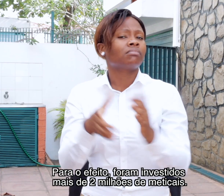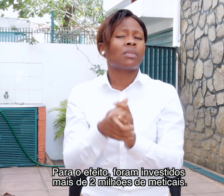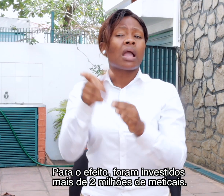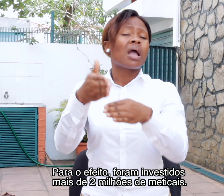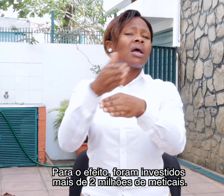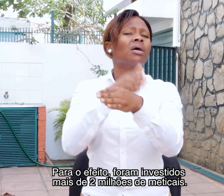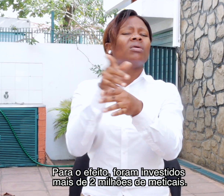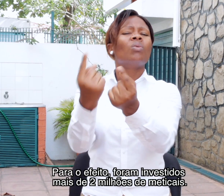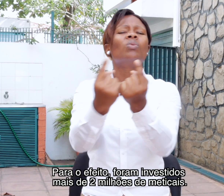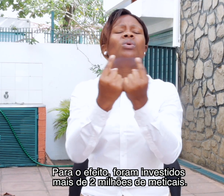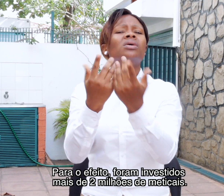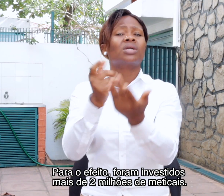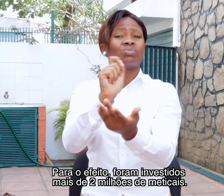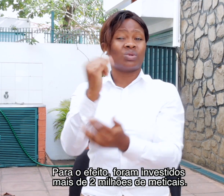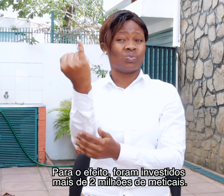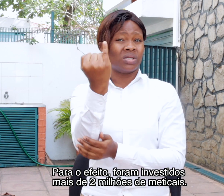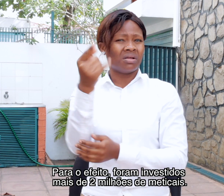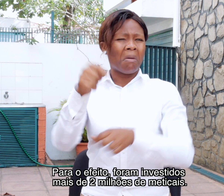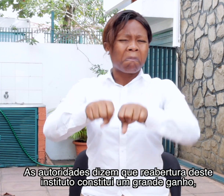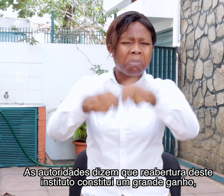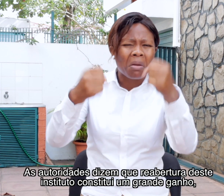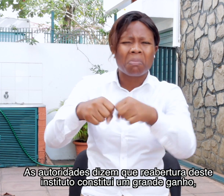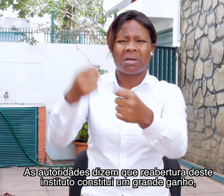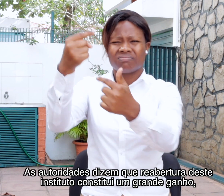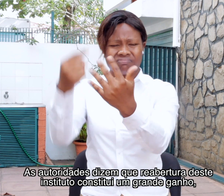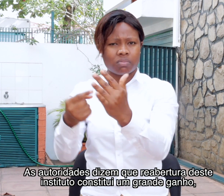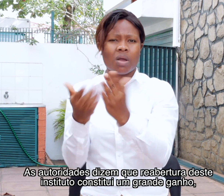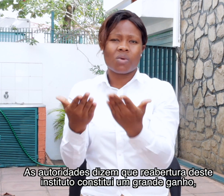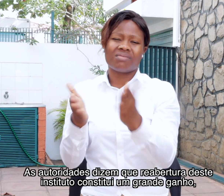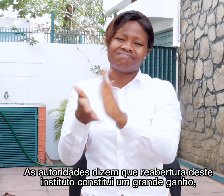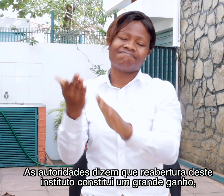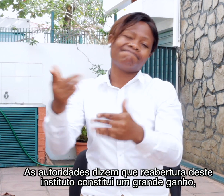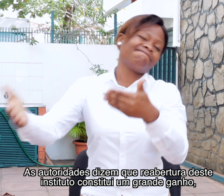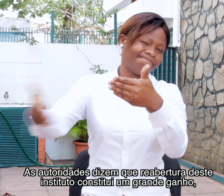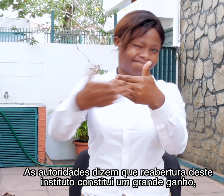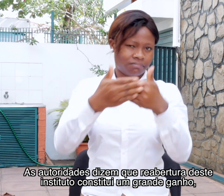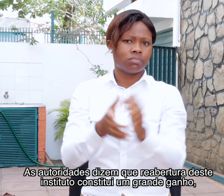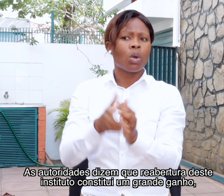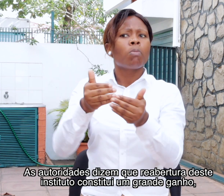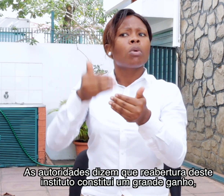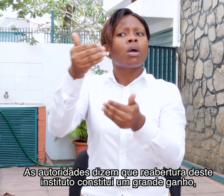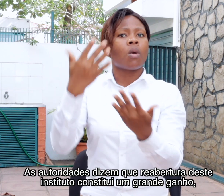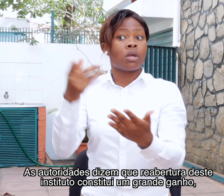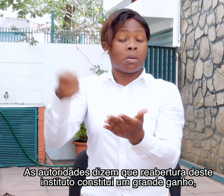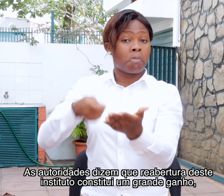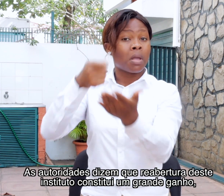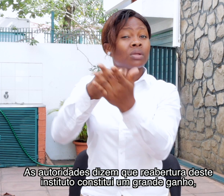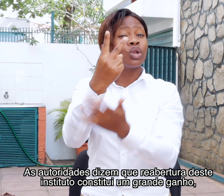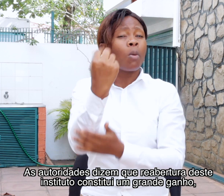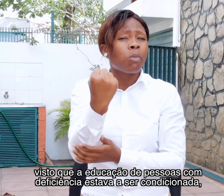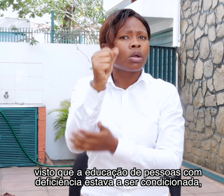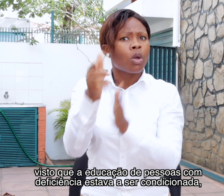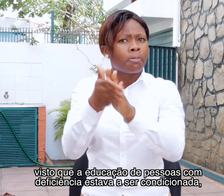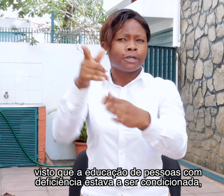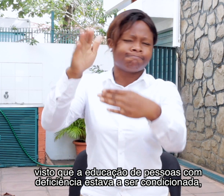foram investidos mais de 2 milhões de meticais. As autoridades dizem que a reabertura deste instituto constitui um grande